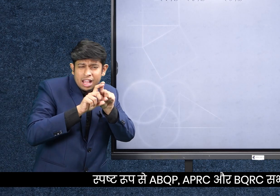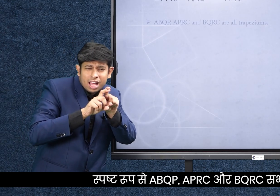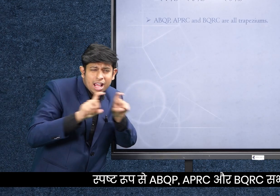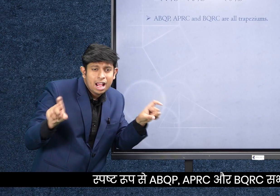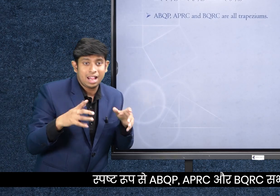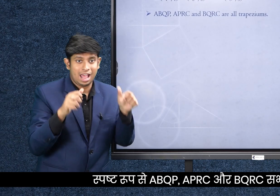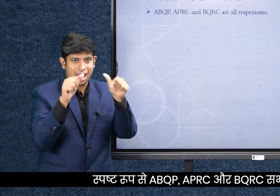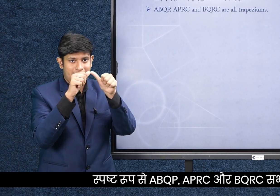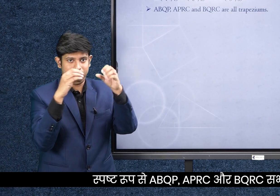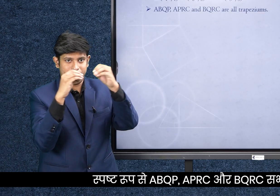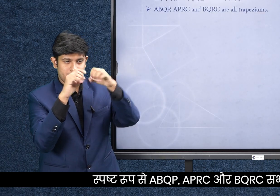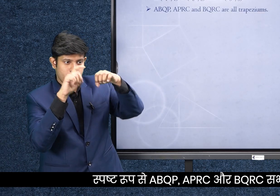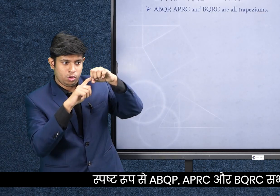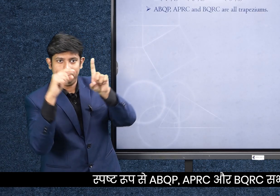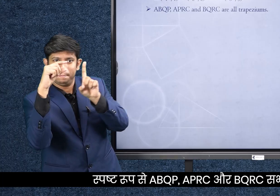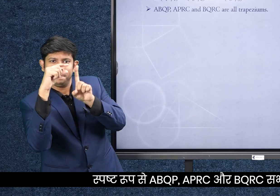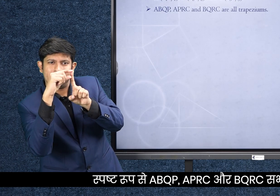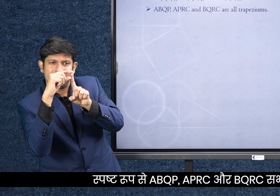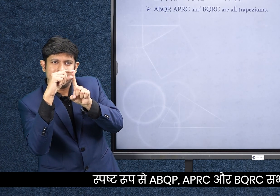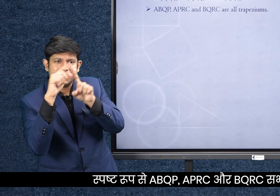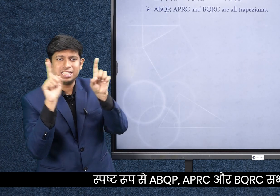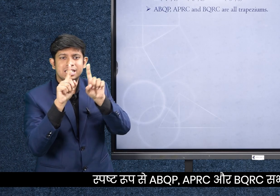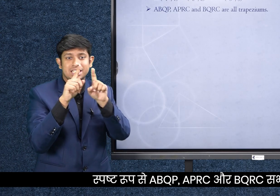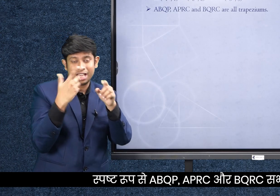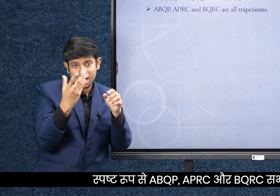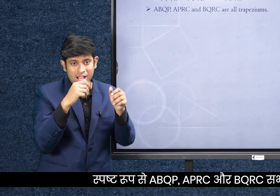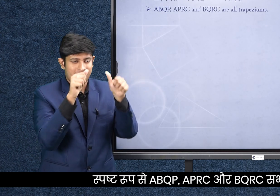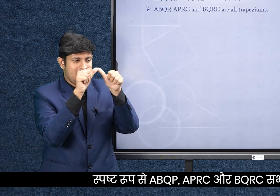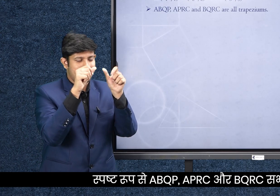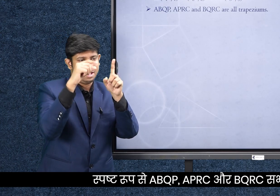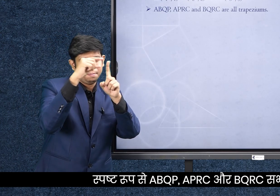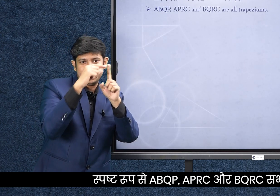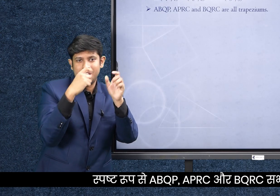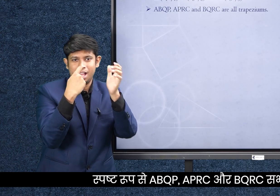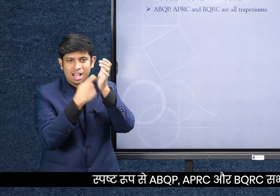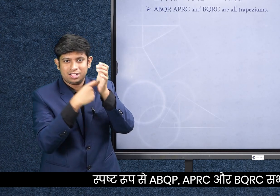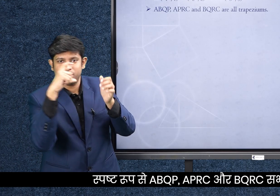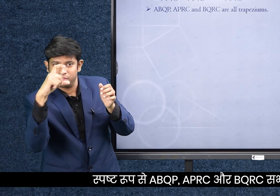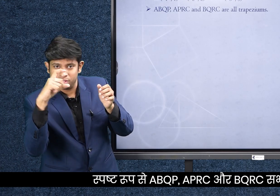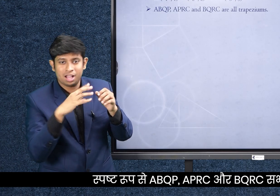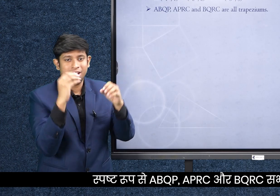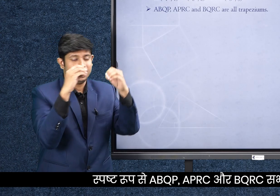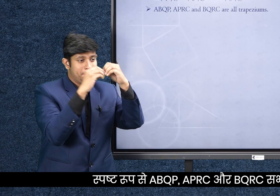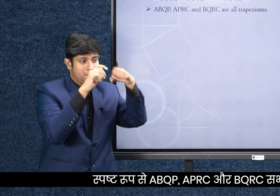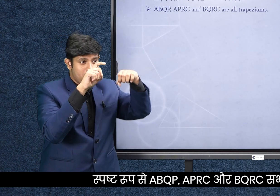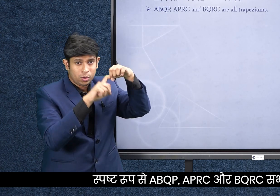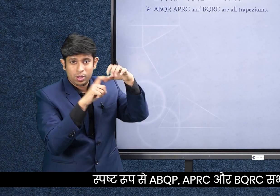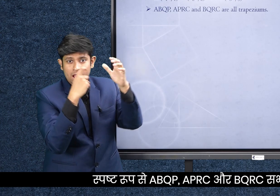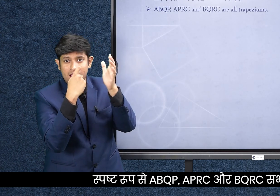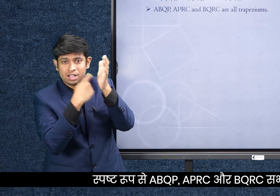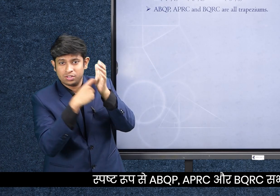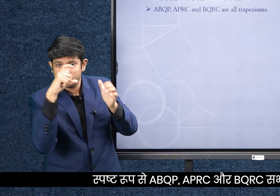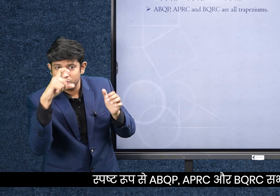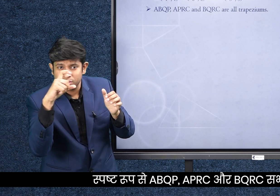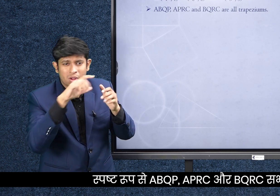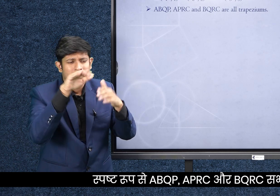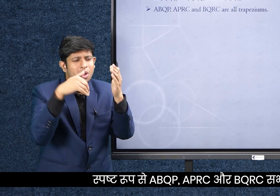स्पष्ट रूप से ए बी क्यू पी, ए पी आर सी और बी क्यू आर सी सभी समलंब